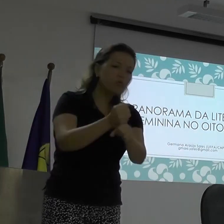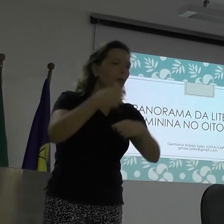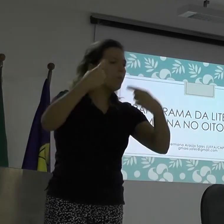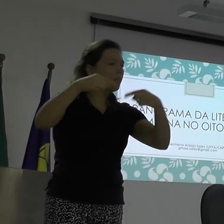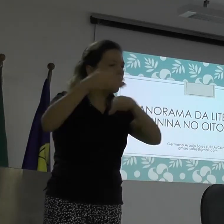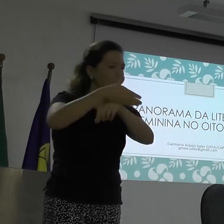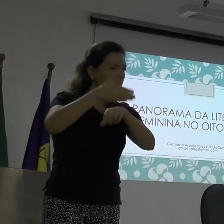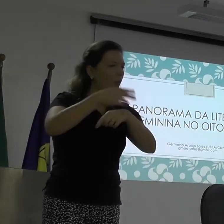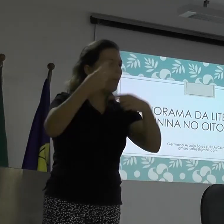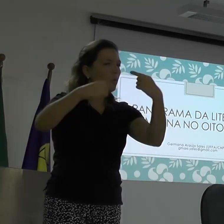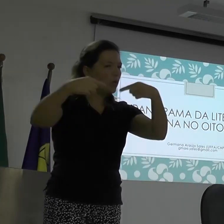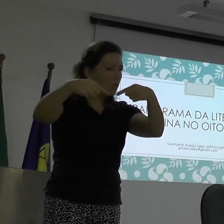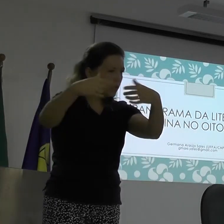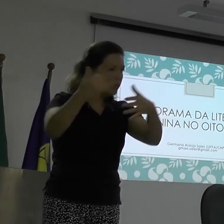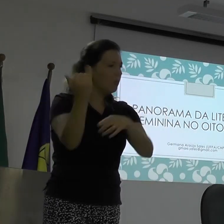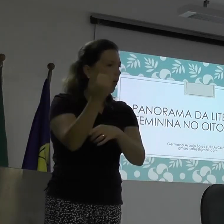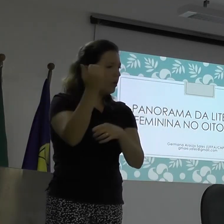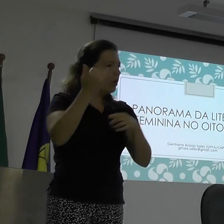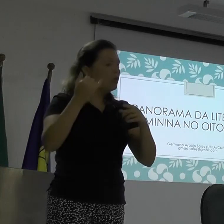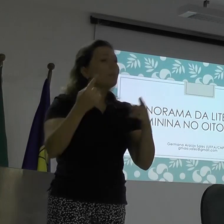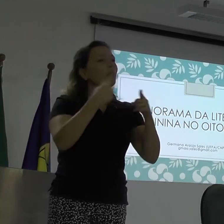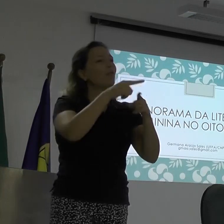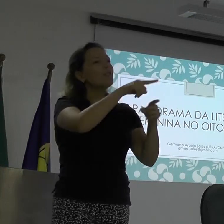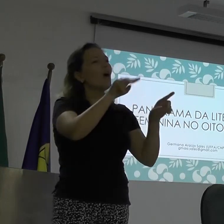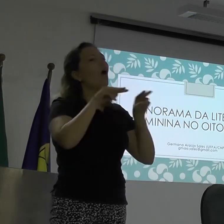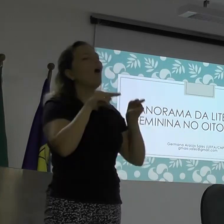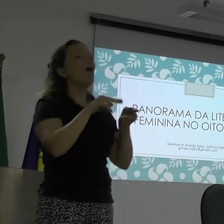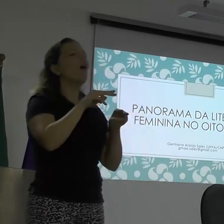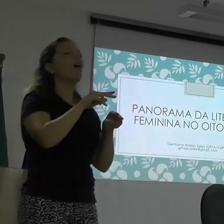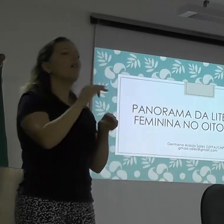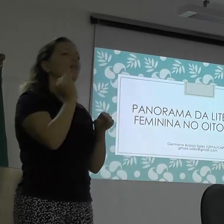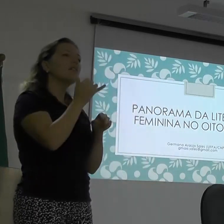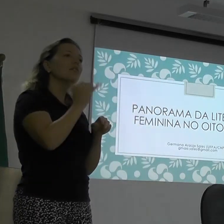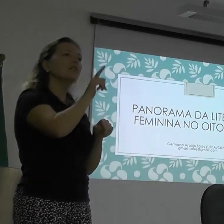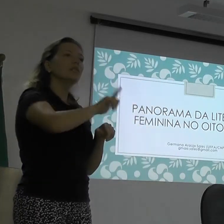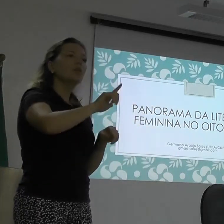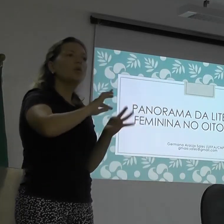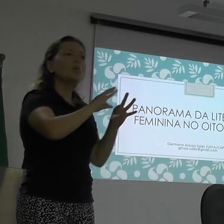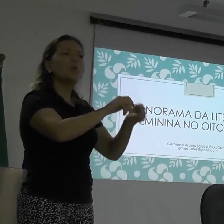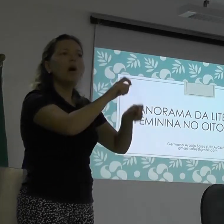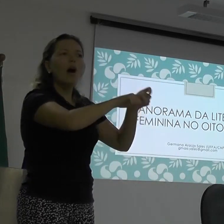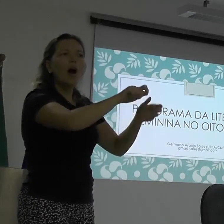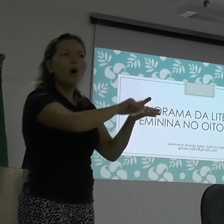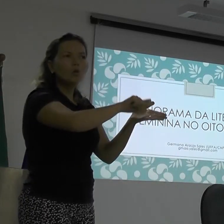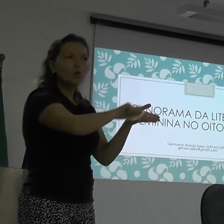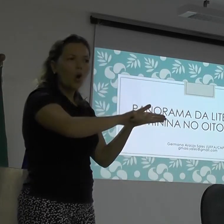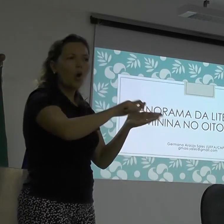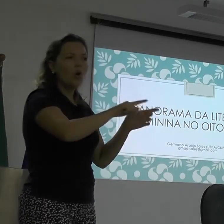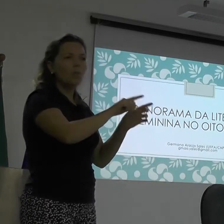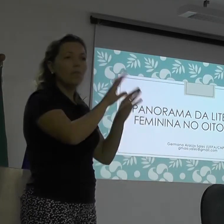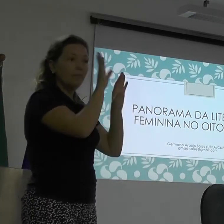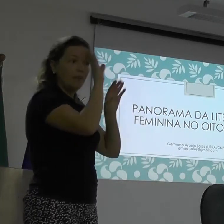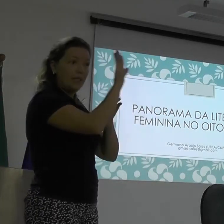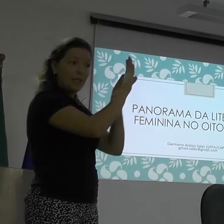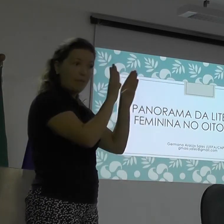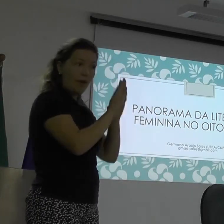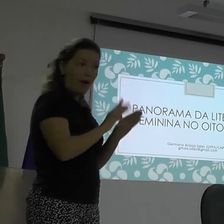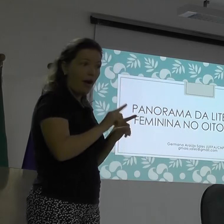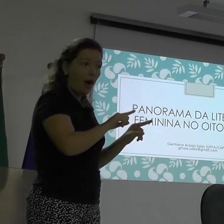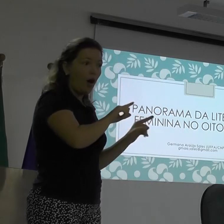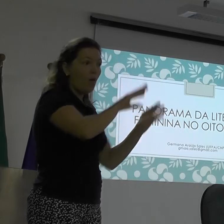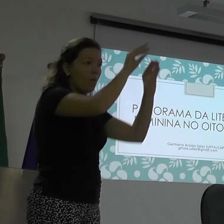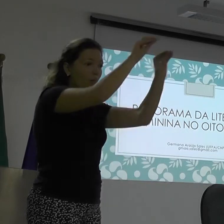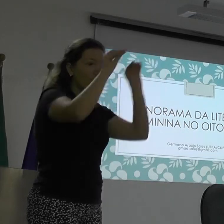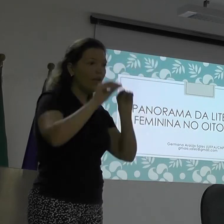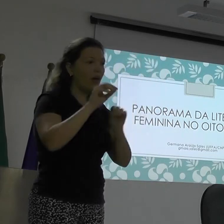importante, porque se a gente olhar a história da literatura, todos os autores que se sobressaíram, eles vieram para o